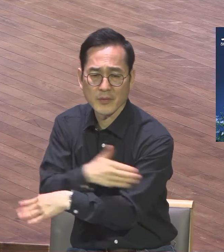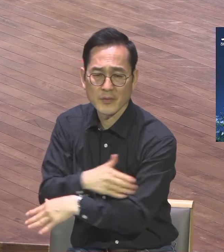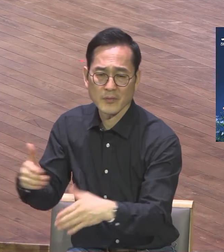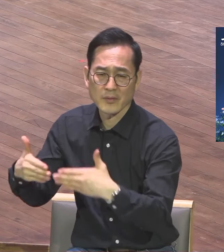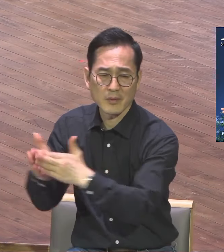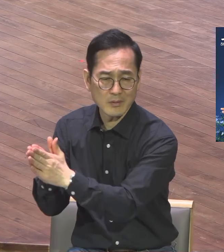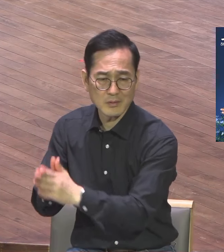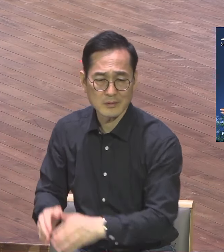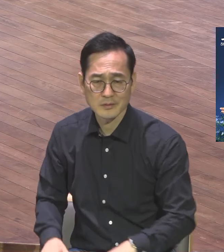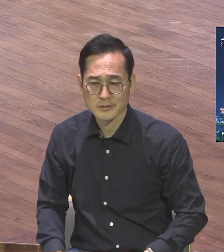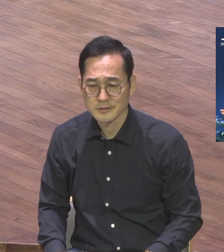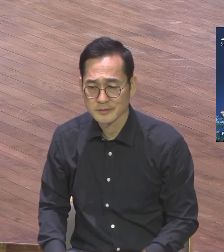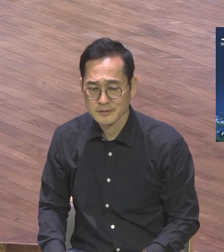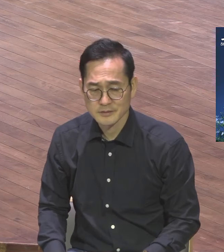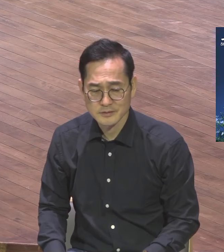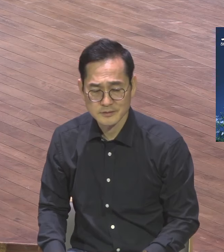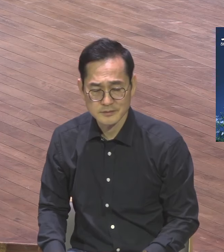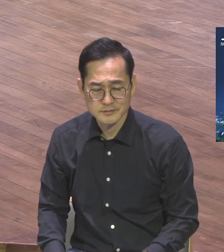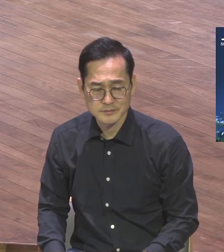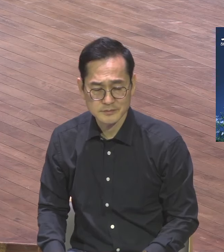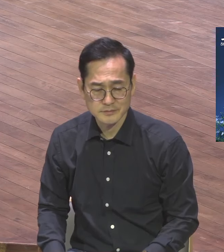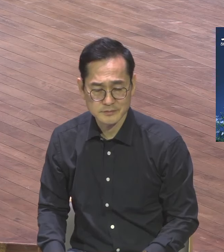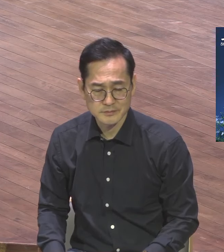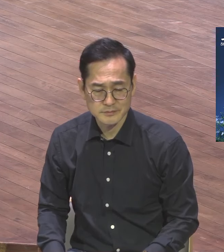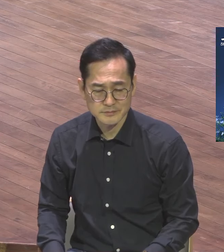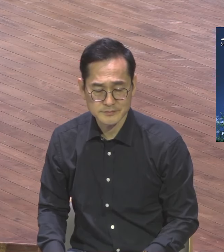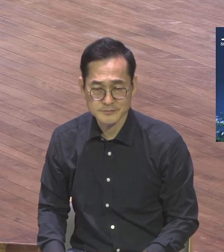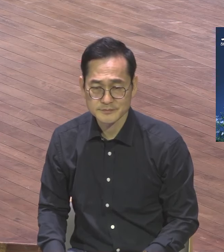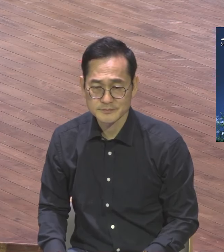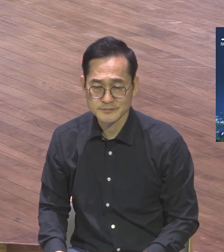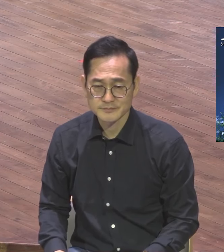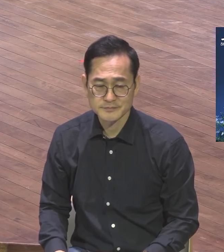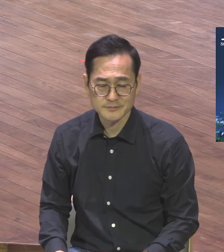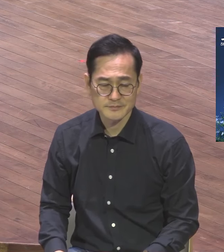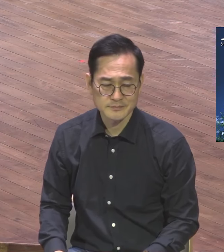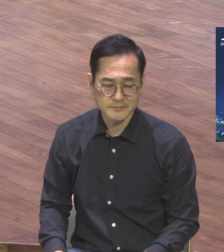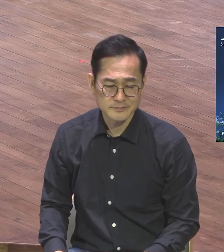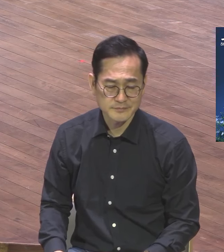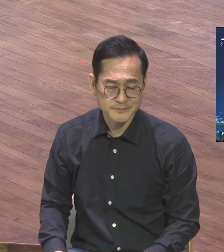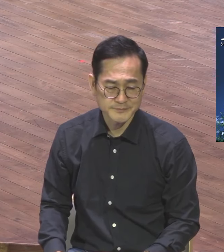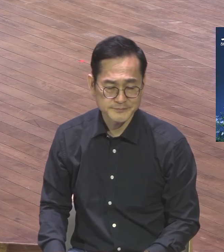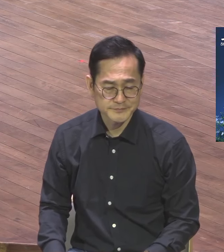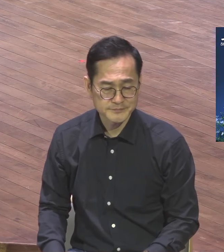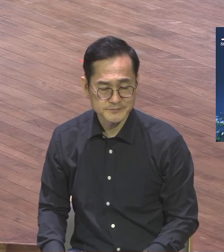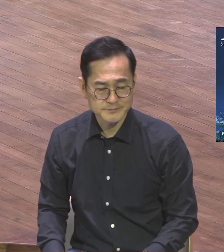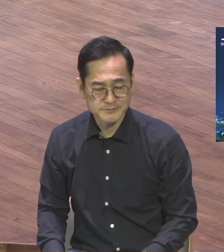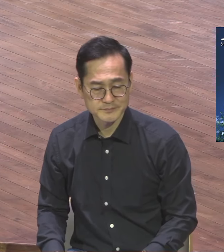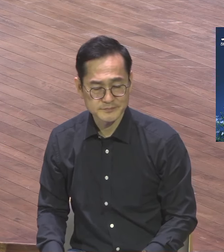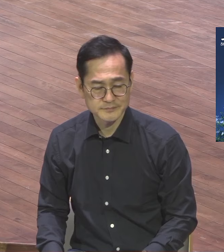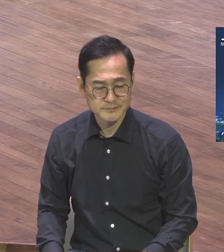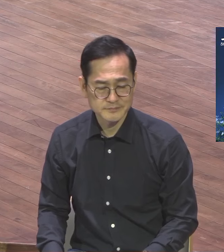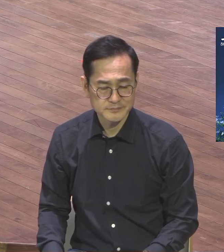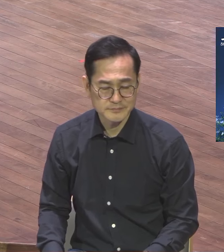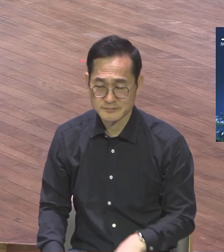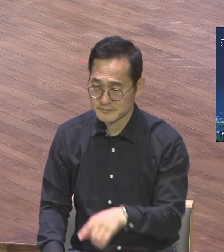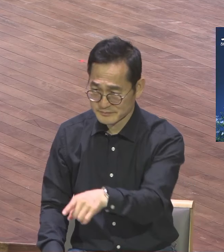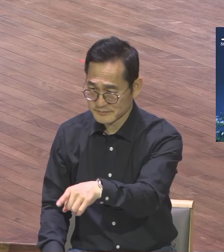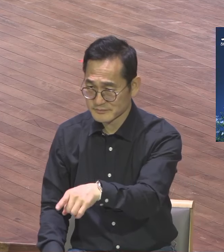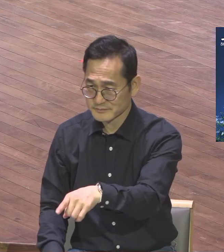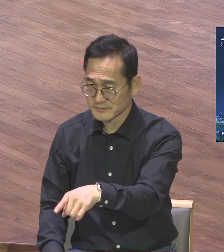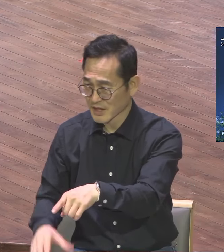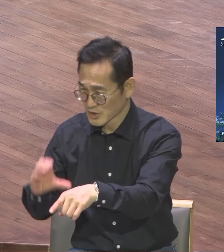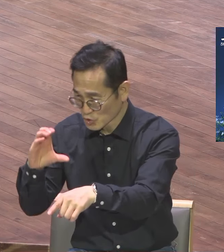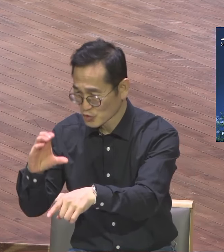뭘 할 게 있어요. 필리핀 사람들 다 예수 믿는다는데 뭐 할 게 뭐가 있어요. 천주교와 기독교 차이가